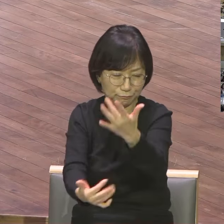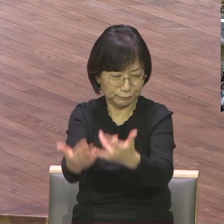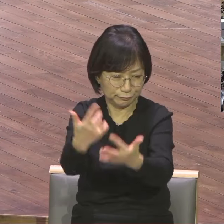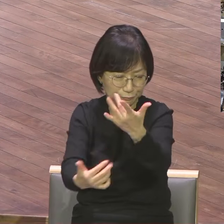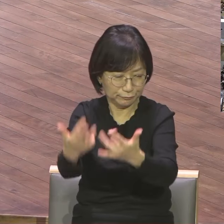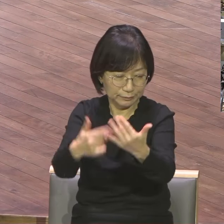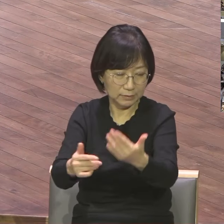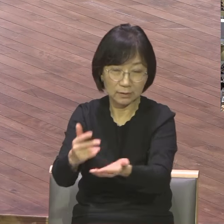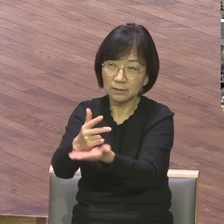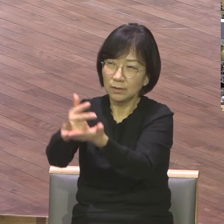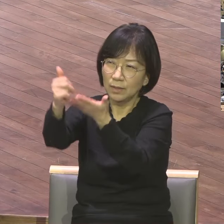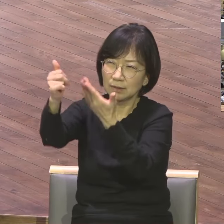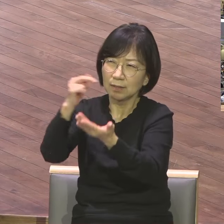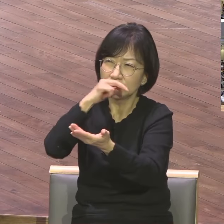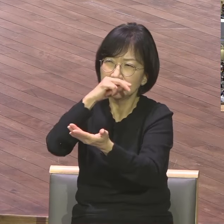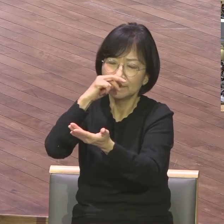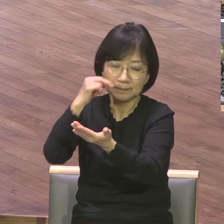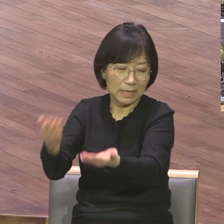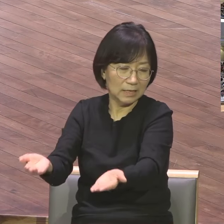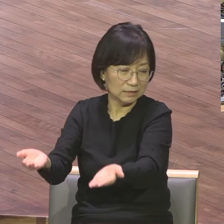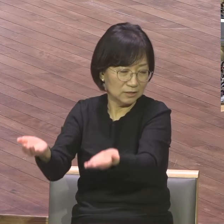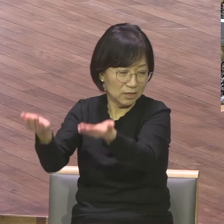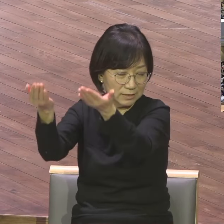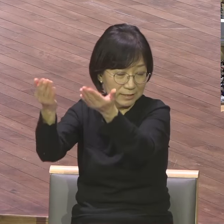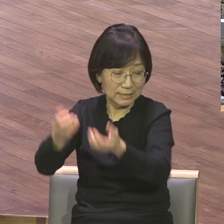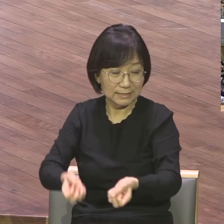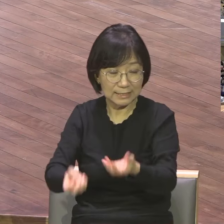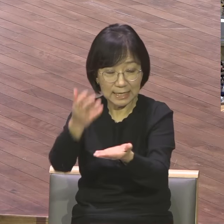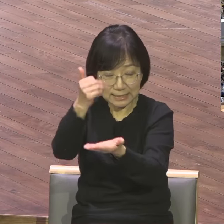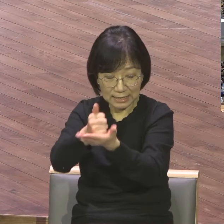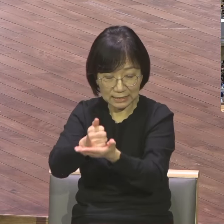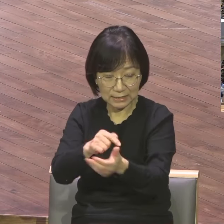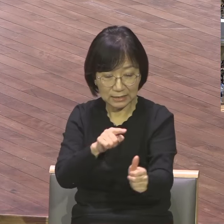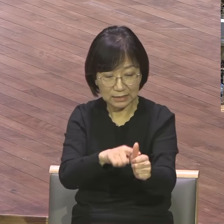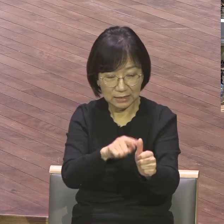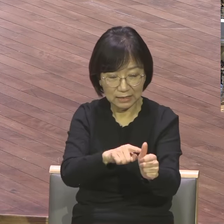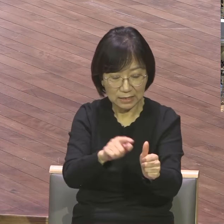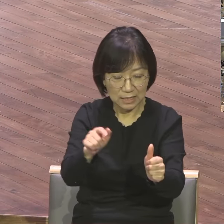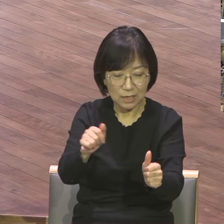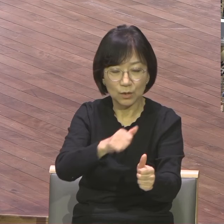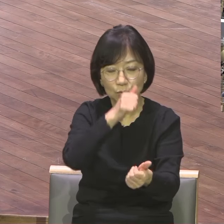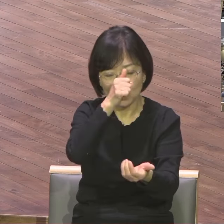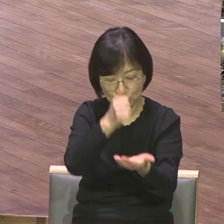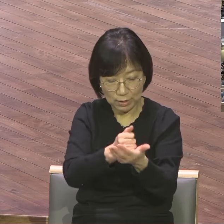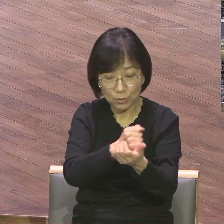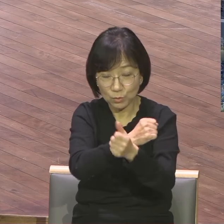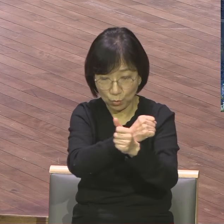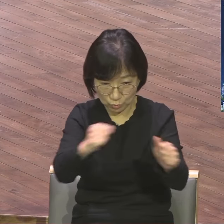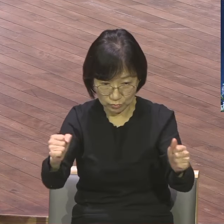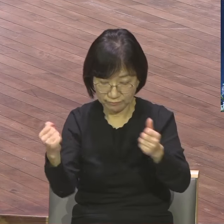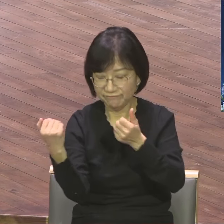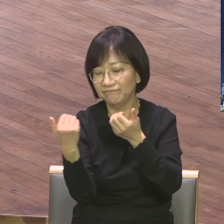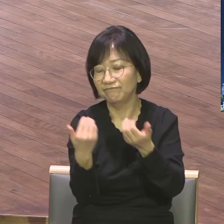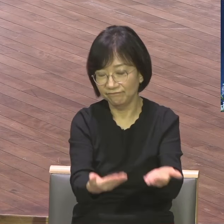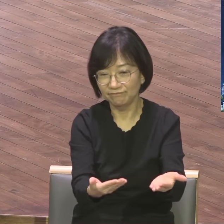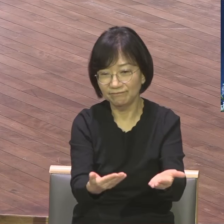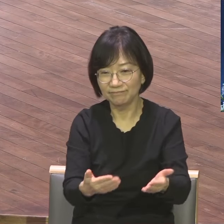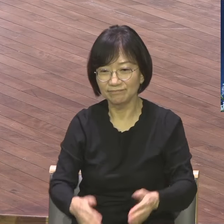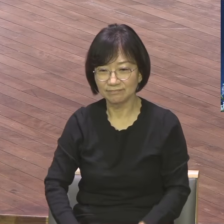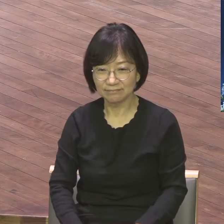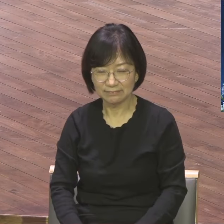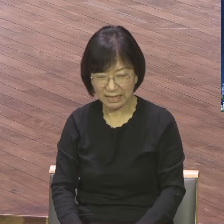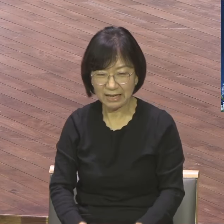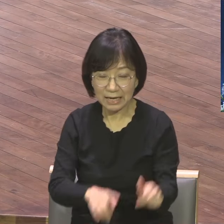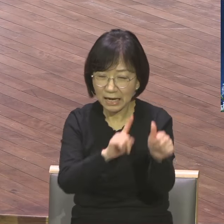여호와의 향기롭게 할지니 제사장이 그를 위하여 속죄한 즉 그가 사함을 받으리라. 자, 율법을 통해 죄임을